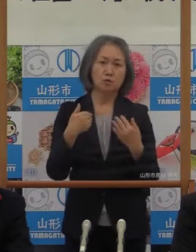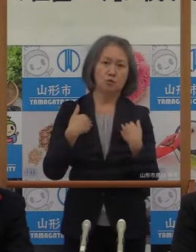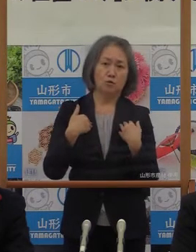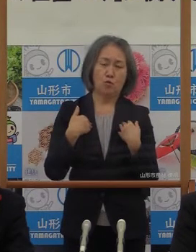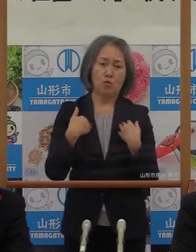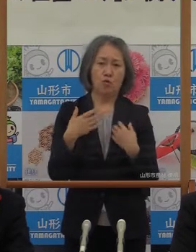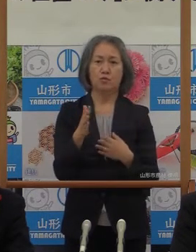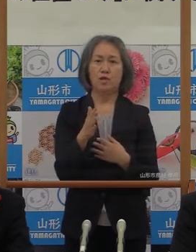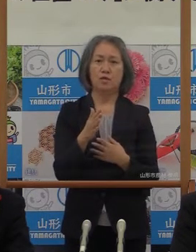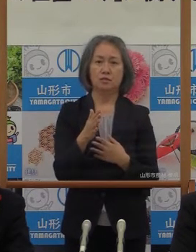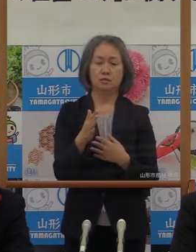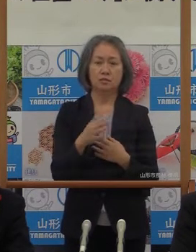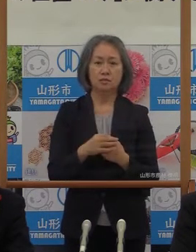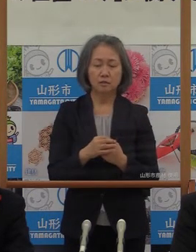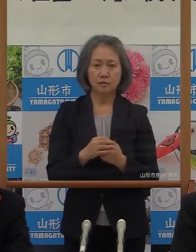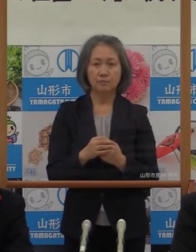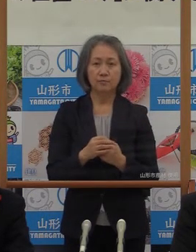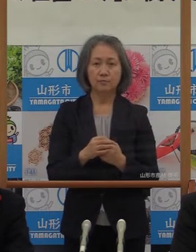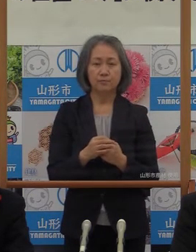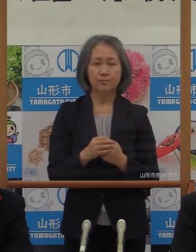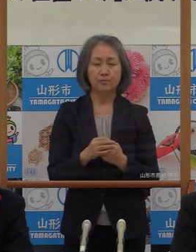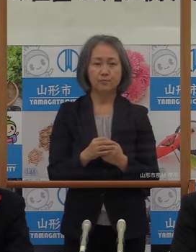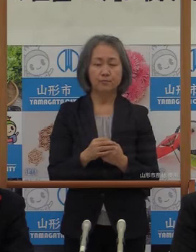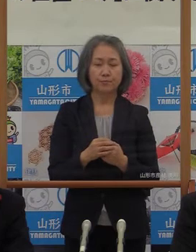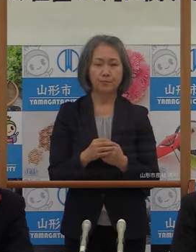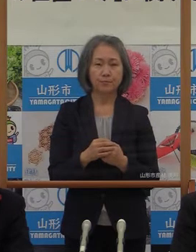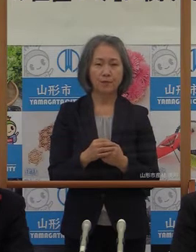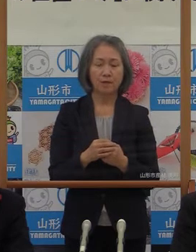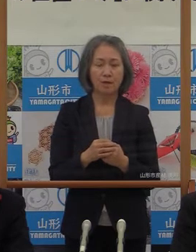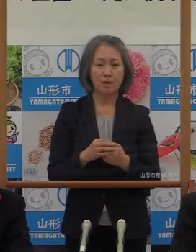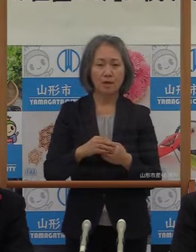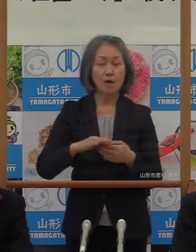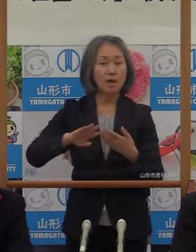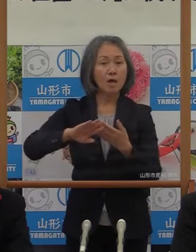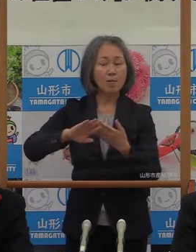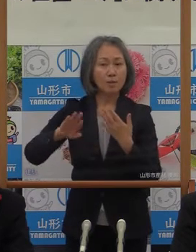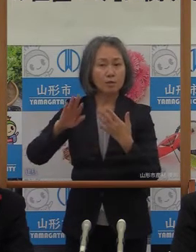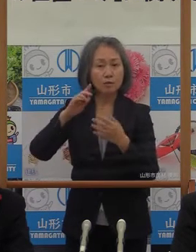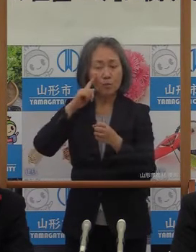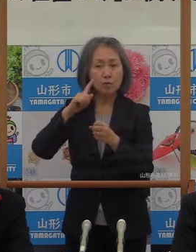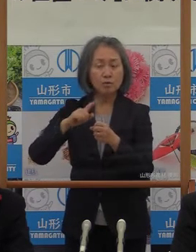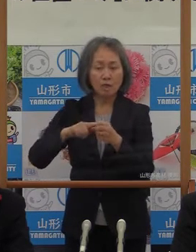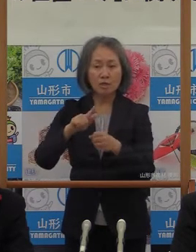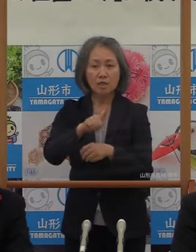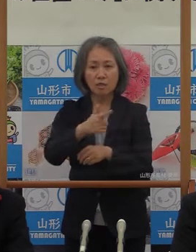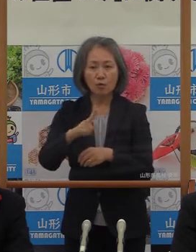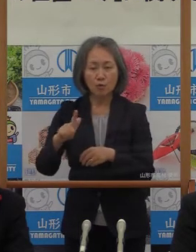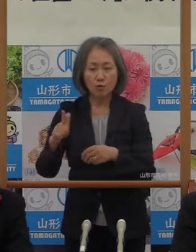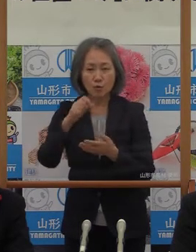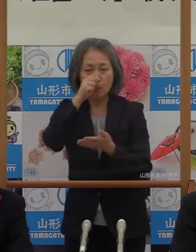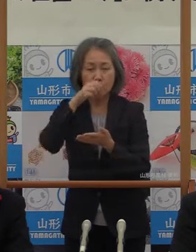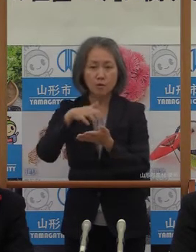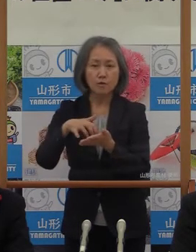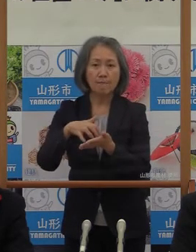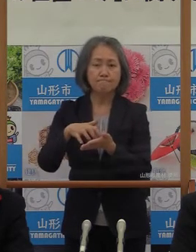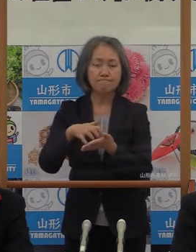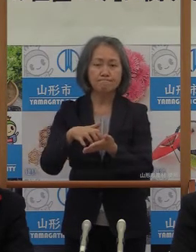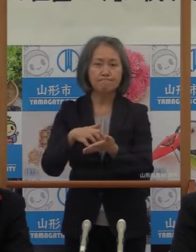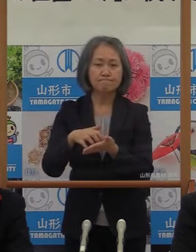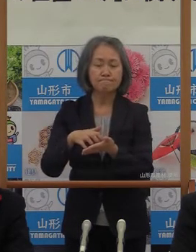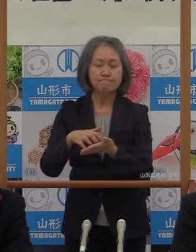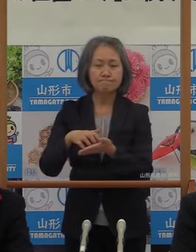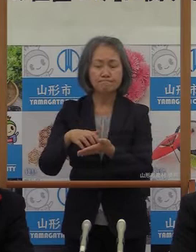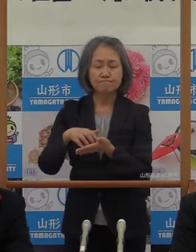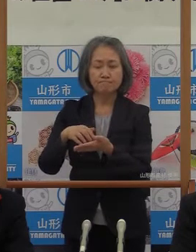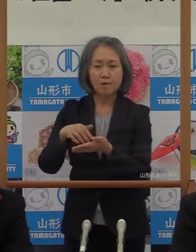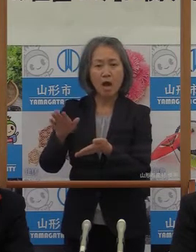に見積もっておりまして、すでに別目的でいろいろ予算いただい